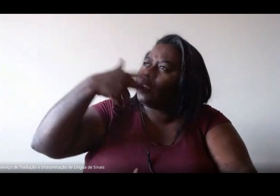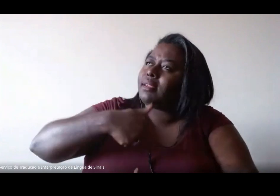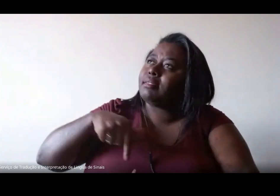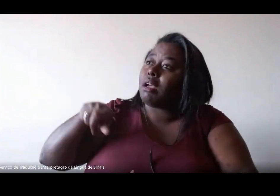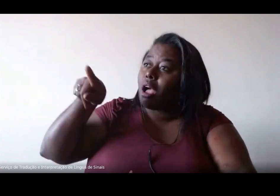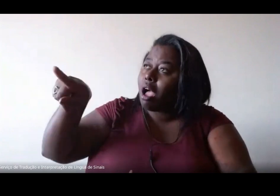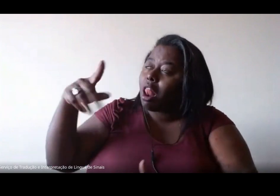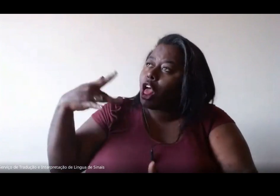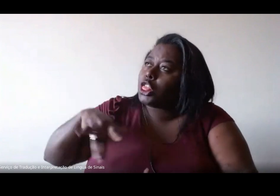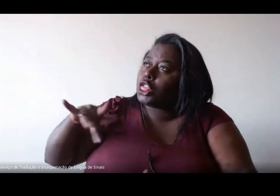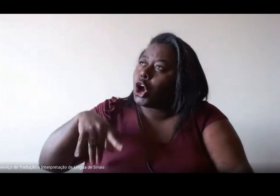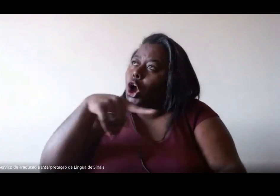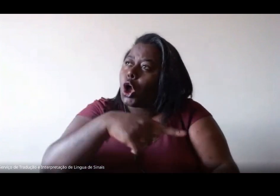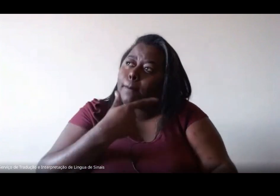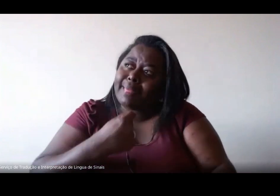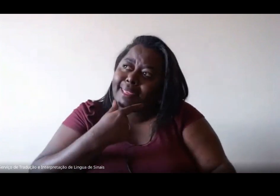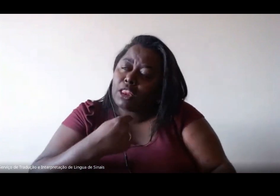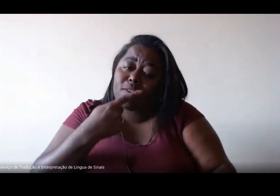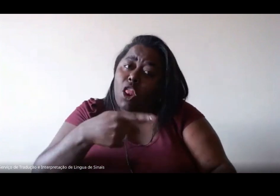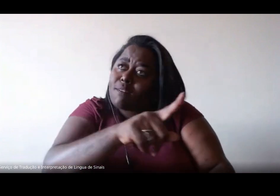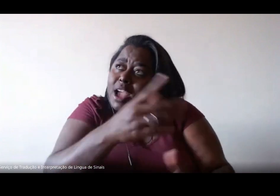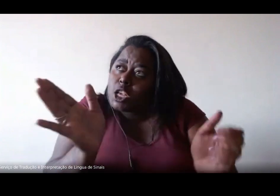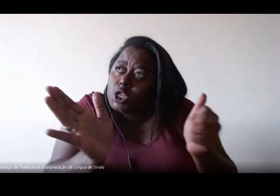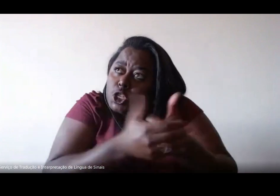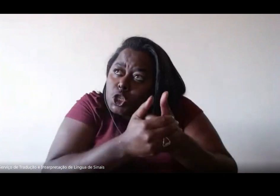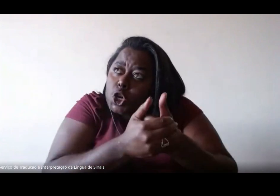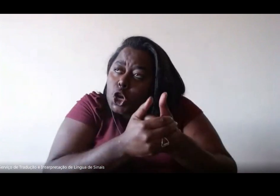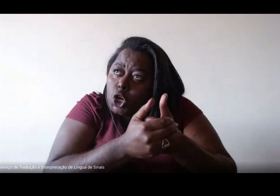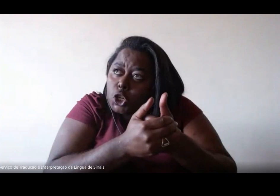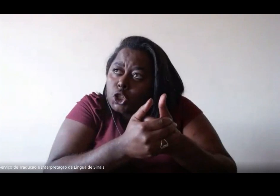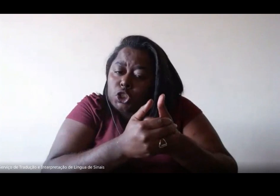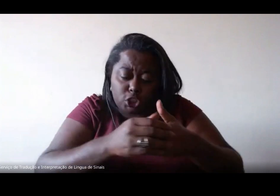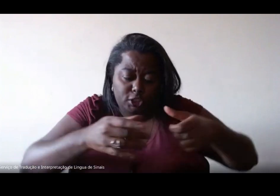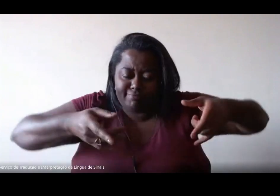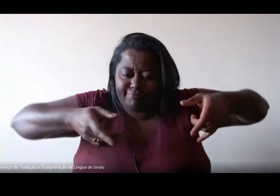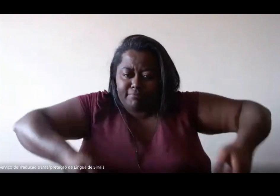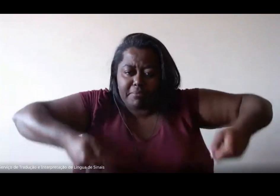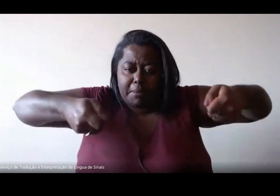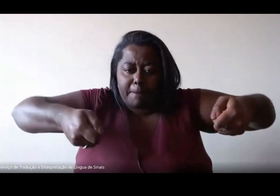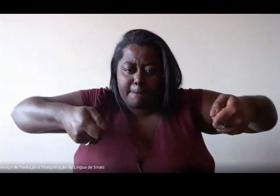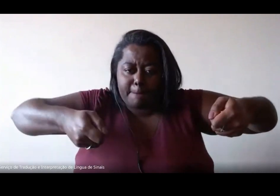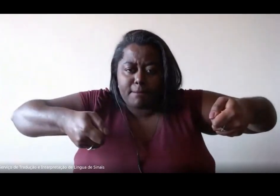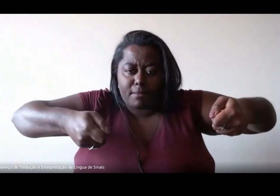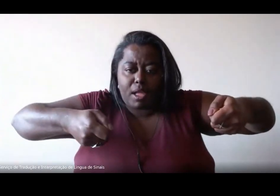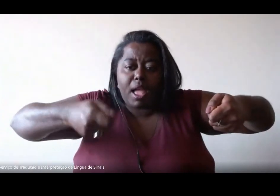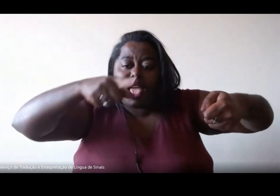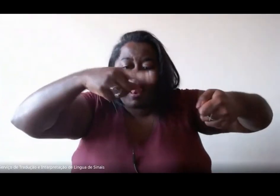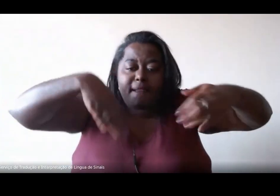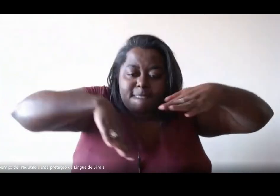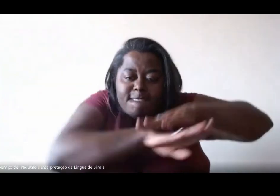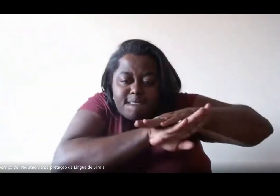do garoto, disse para ele se esconder numa maca que estava levando uma mulher moribunda, para ele entrar